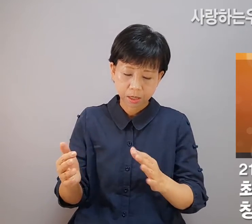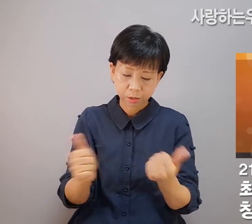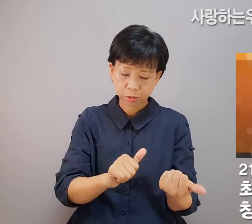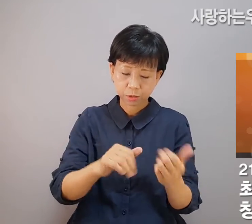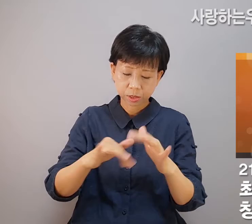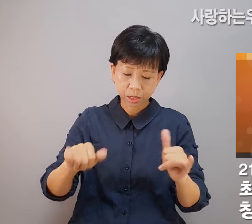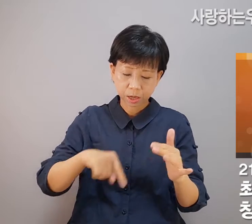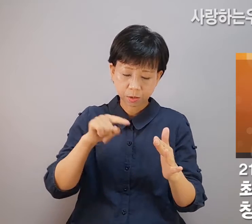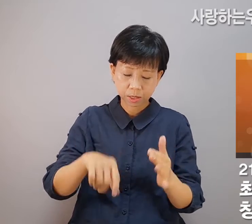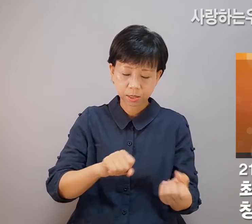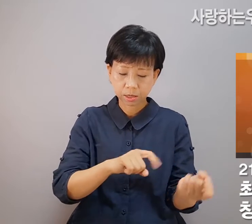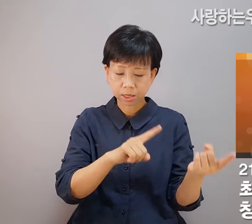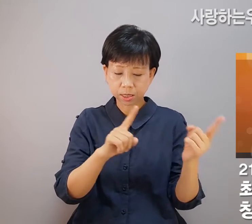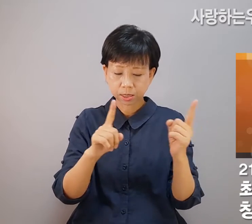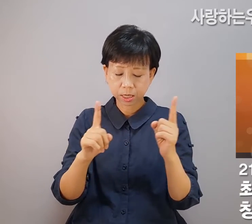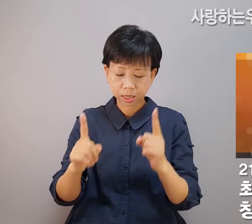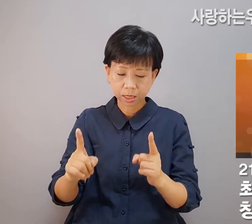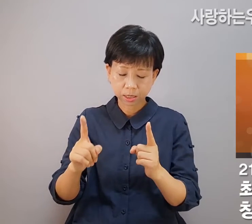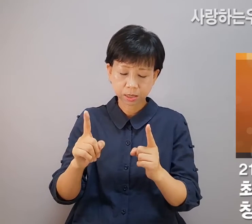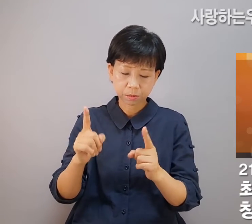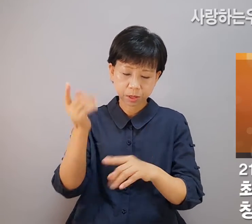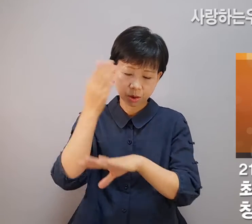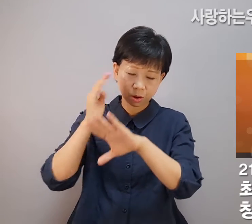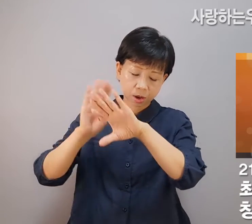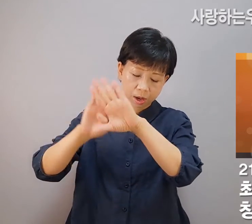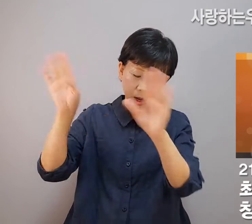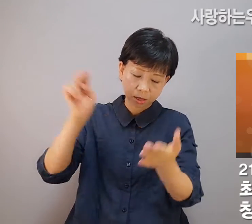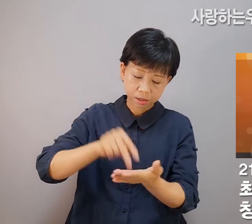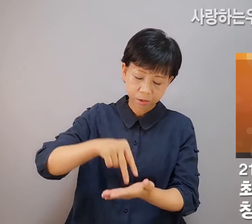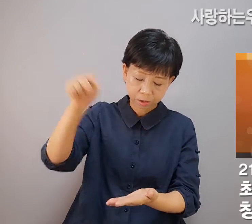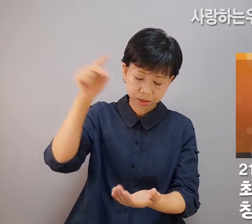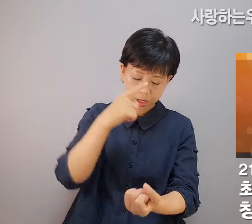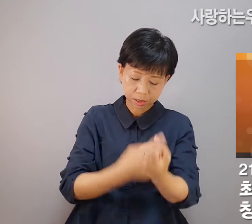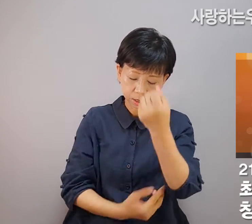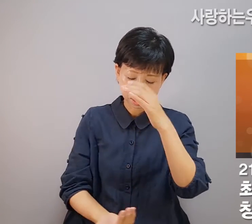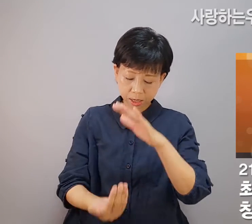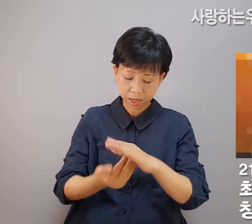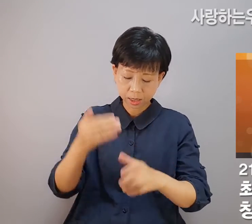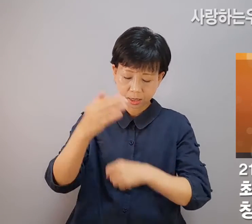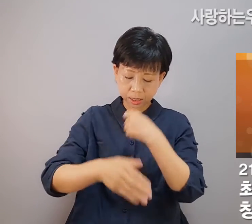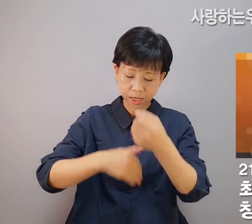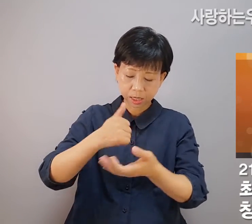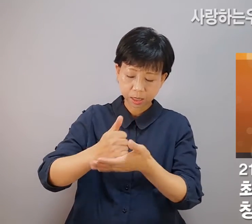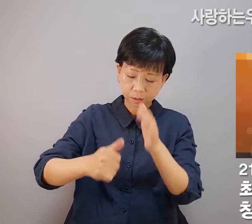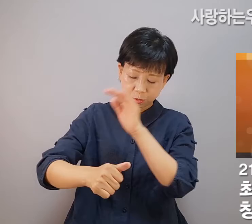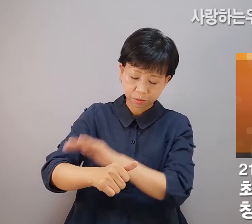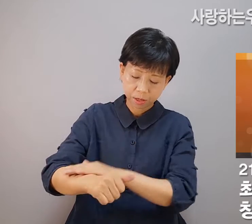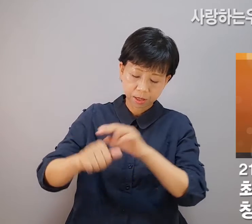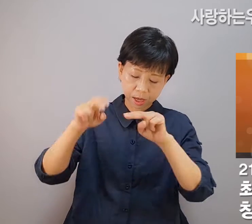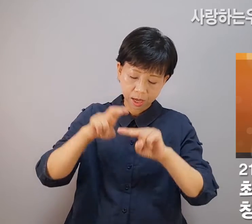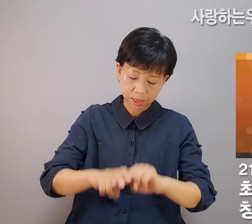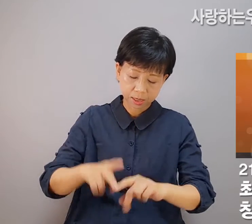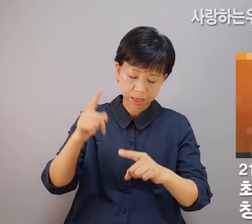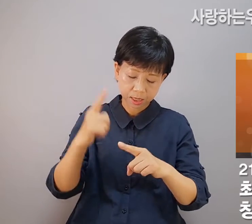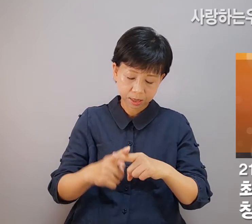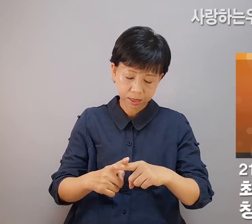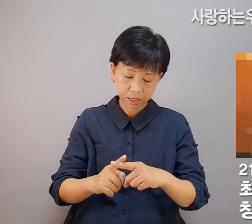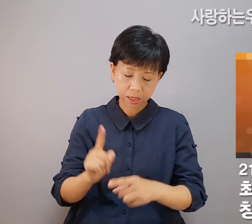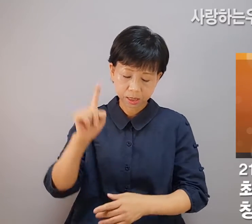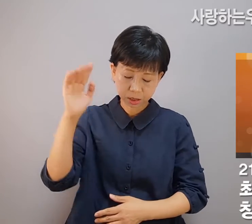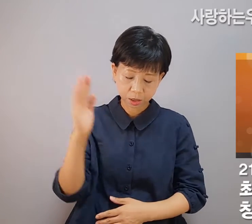만에 죽은 자 가운데서 다시 살아나시며 하늘에 오르사 전능하신 하나님 우편에 앉아